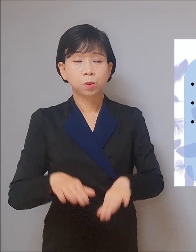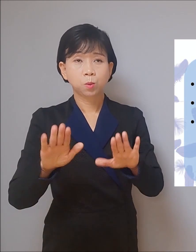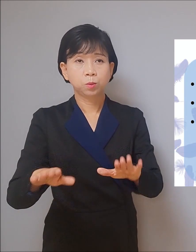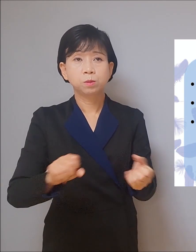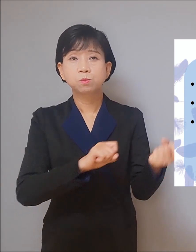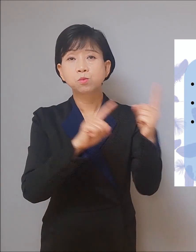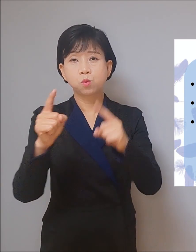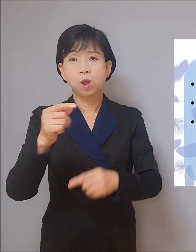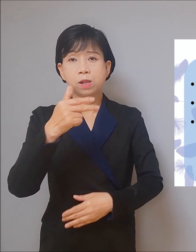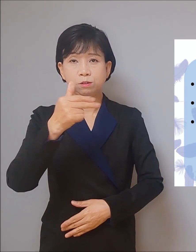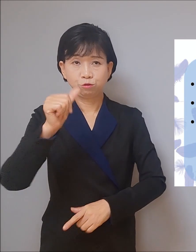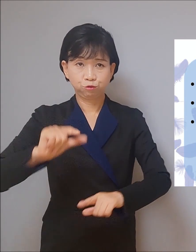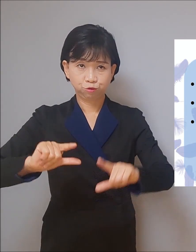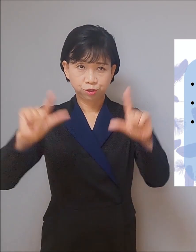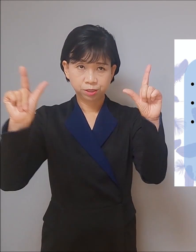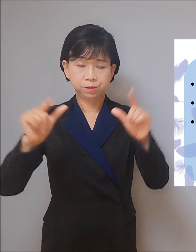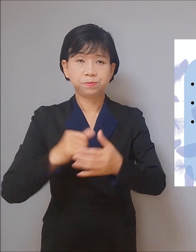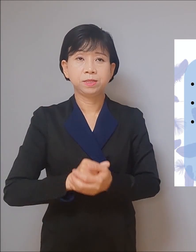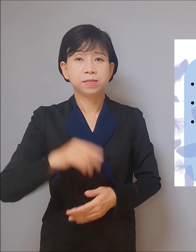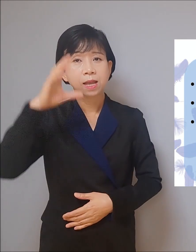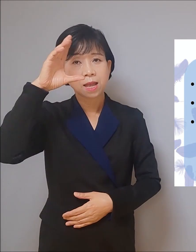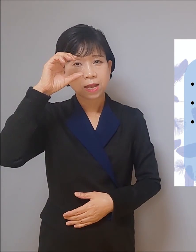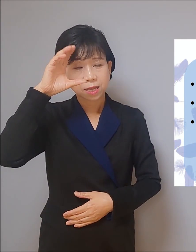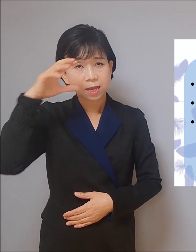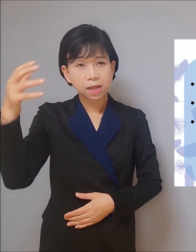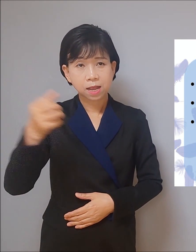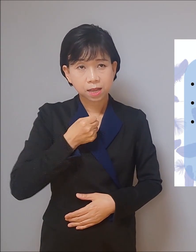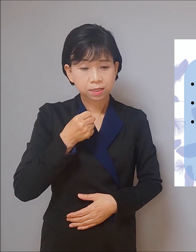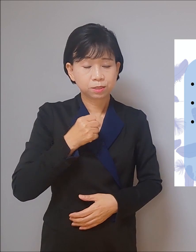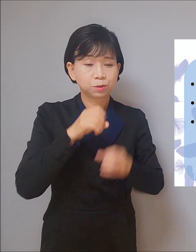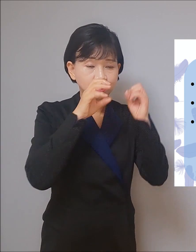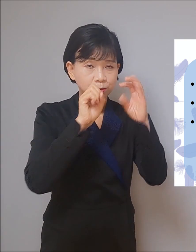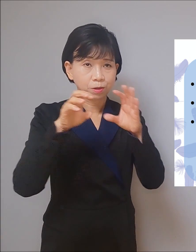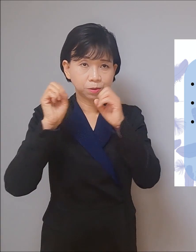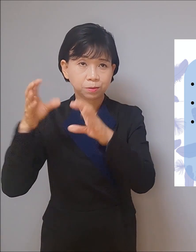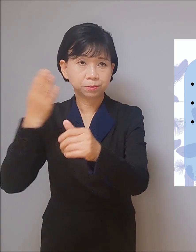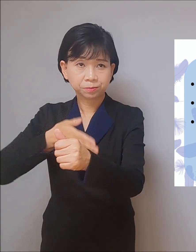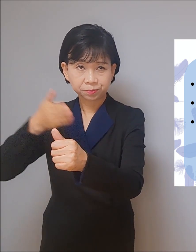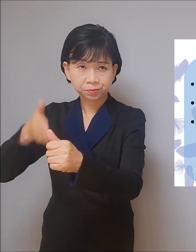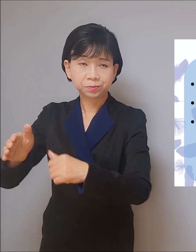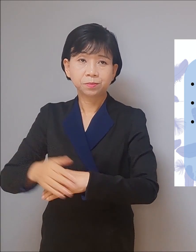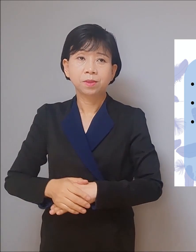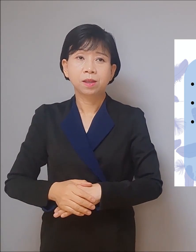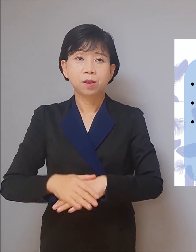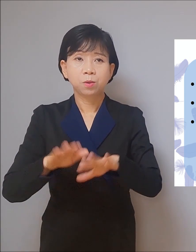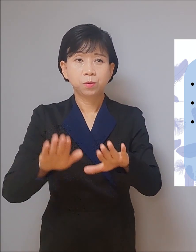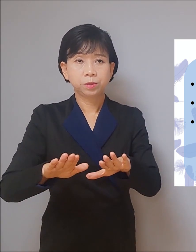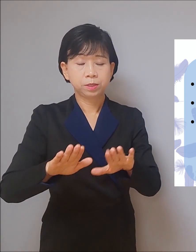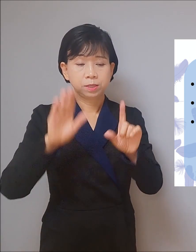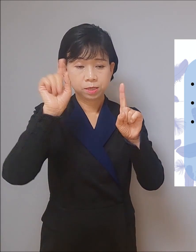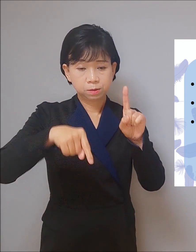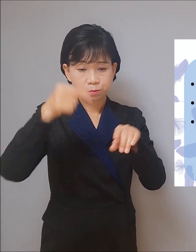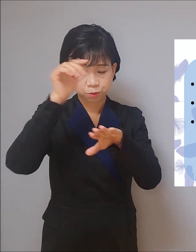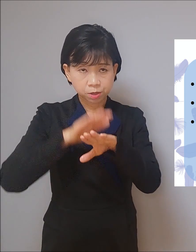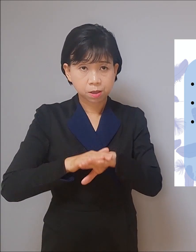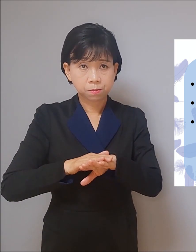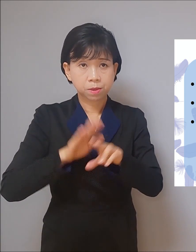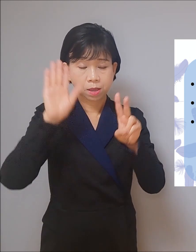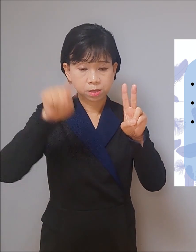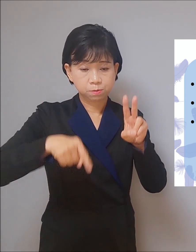오늘은 부활주일입니다. 부활절 계란으로 전도해 주시기 바랍니다. 오늘 1부 예배와 2부